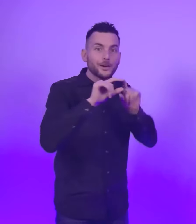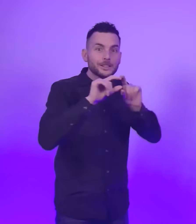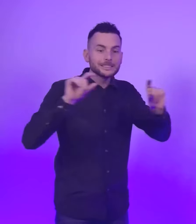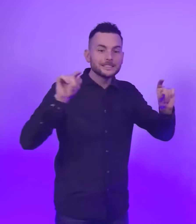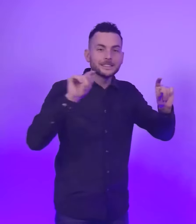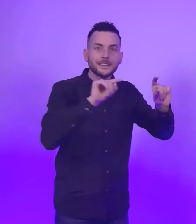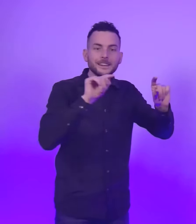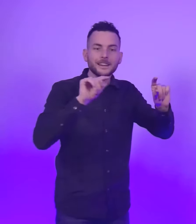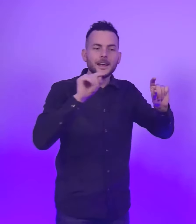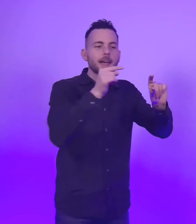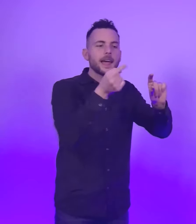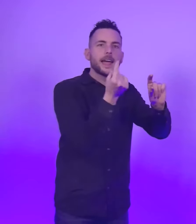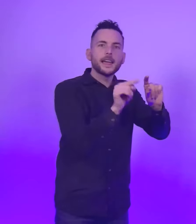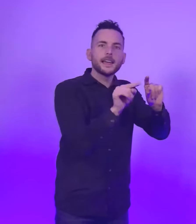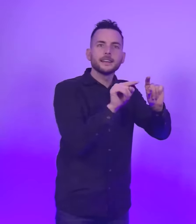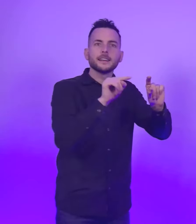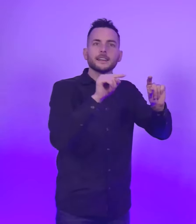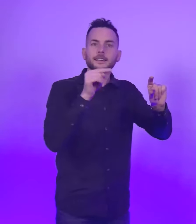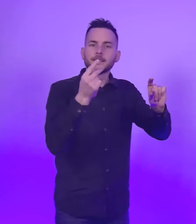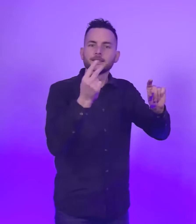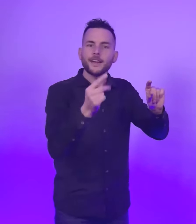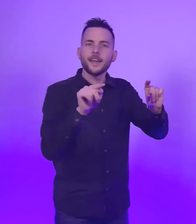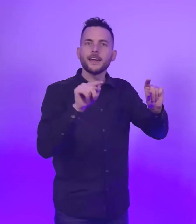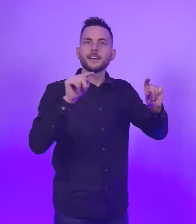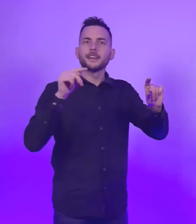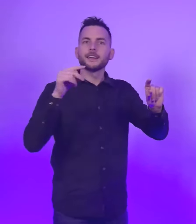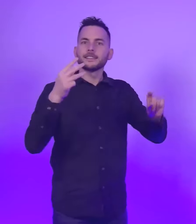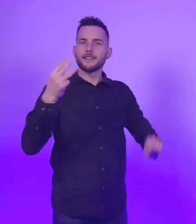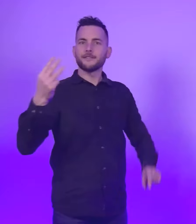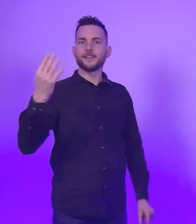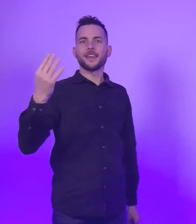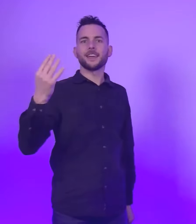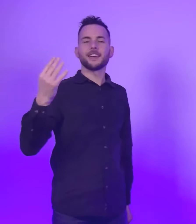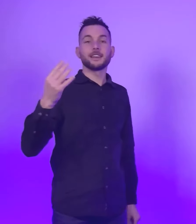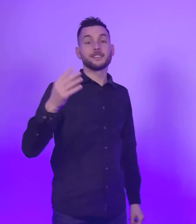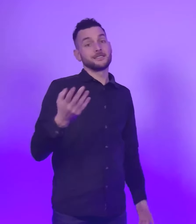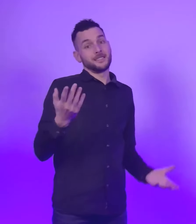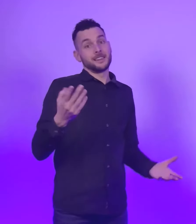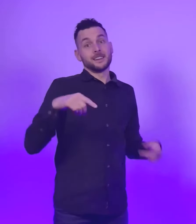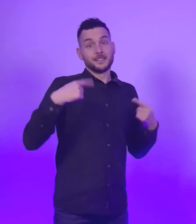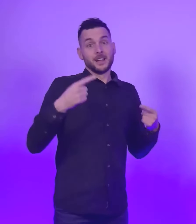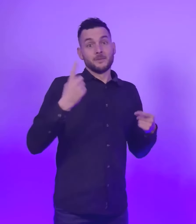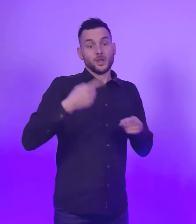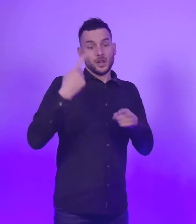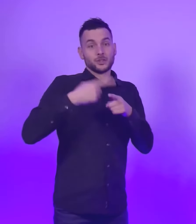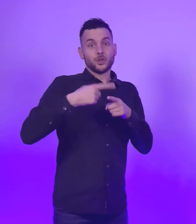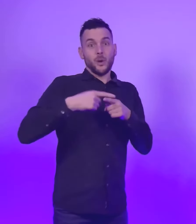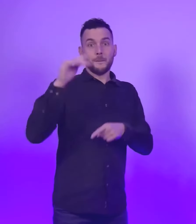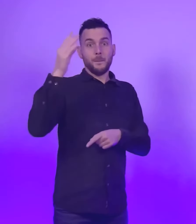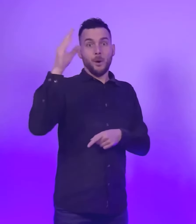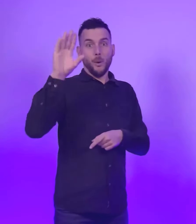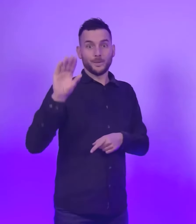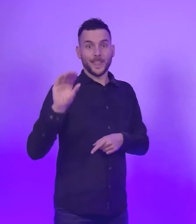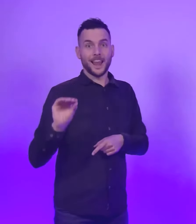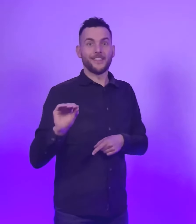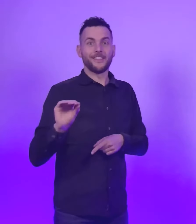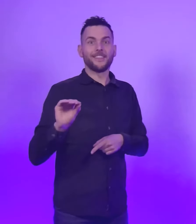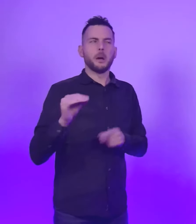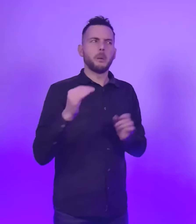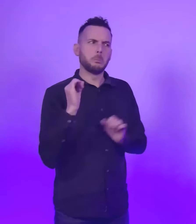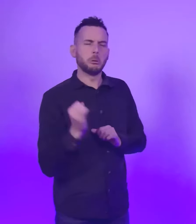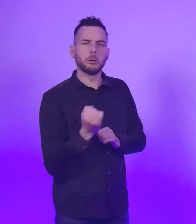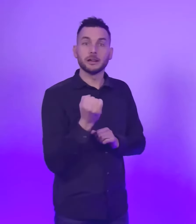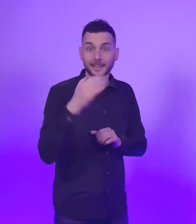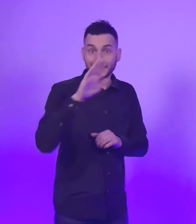2, en weer 2. 3, 4. Nou, nu moeten we de grote optelsom doen. Oh, die is heel moeilijk. Oeh, oh.